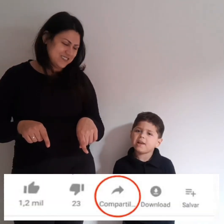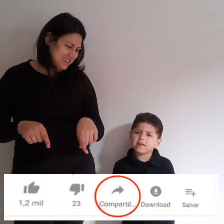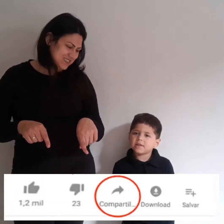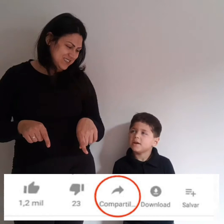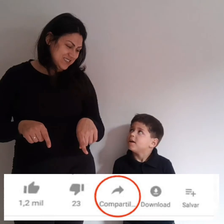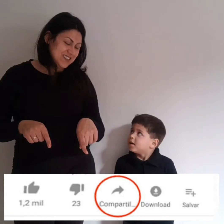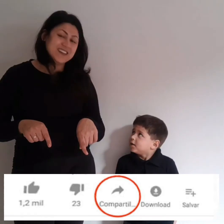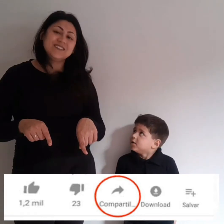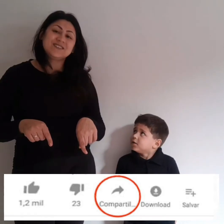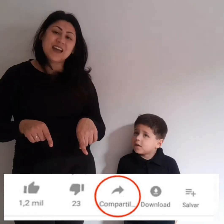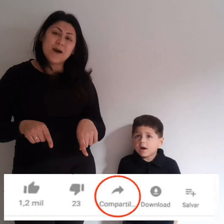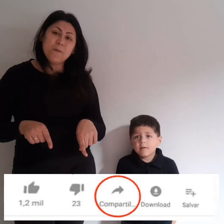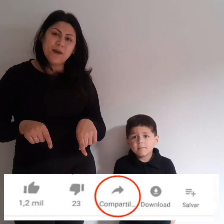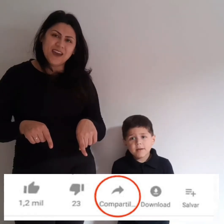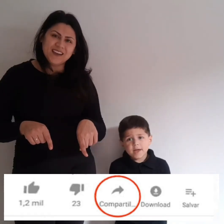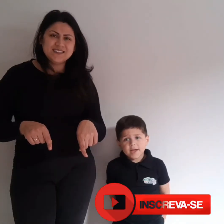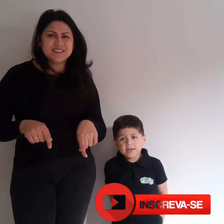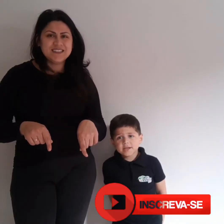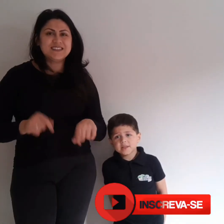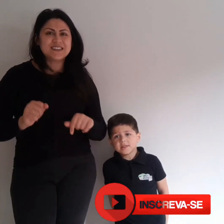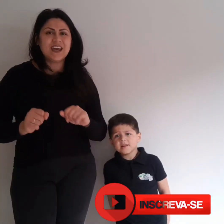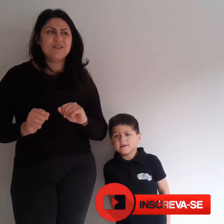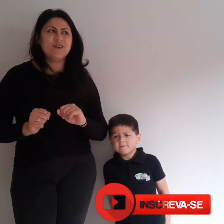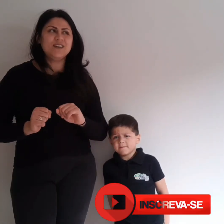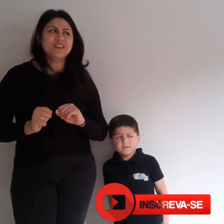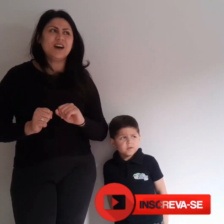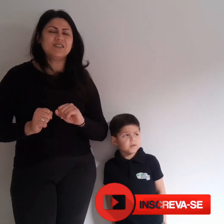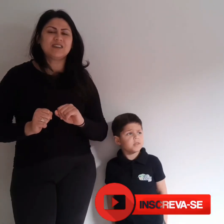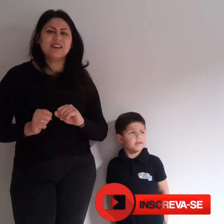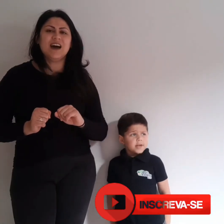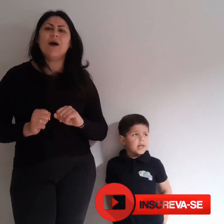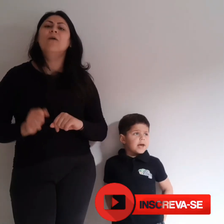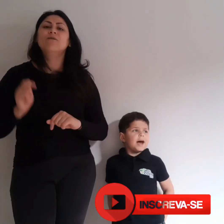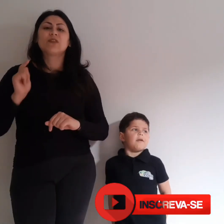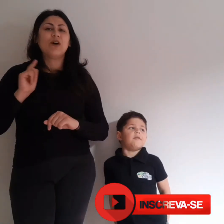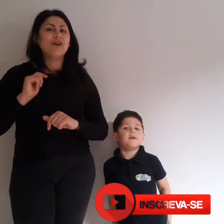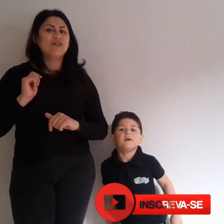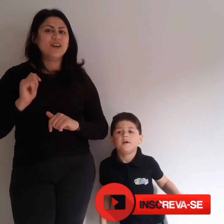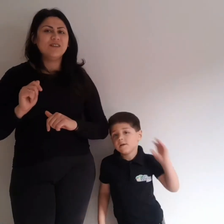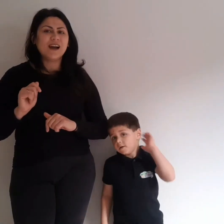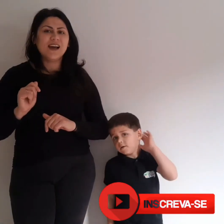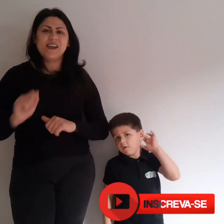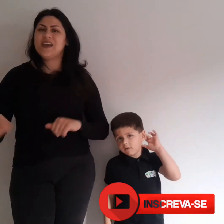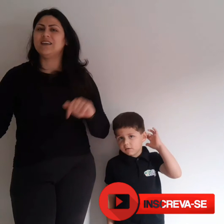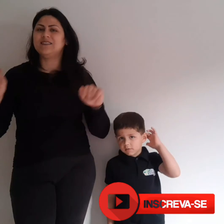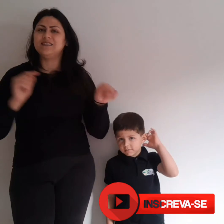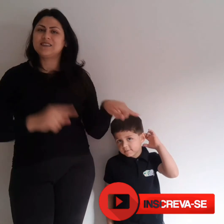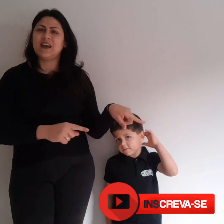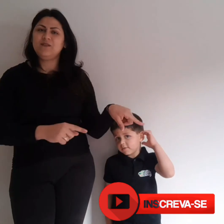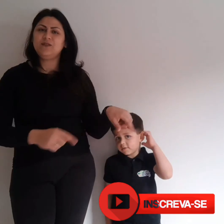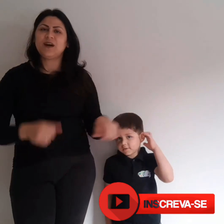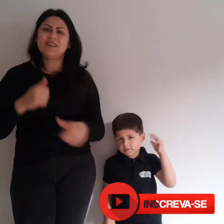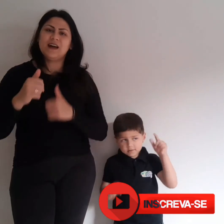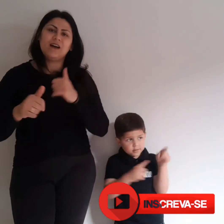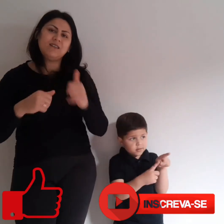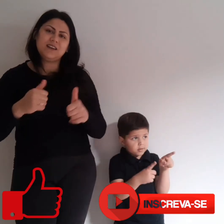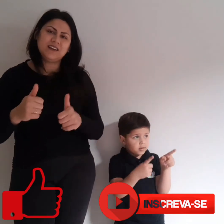eles. Também se inscrevam em nosso canal. Ouviram, galerinha? Se inscreve no canal, clica